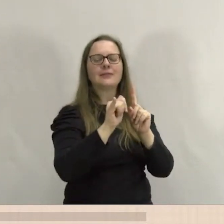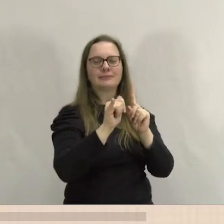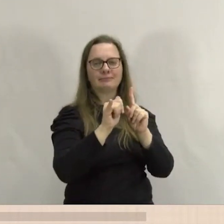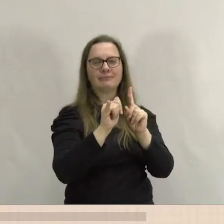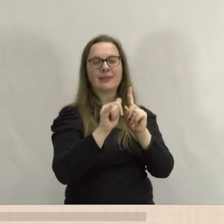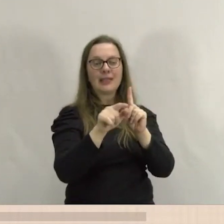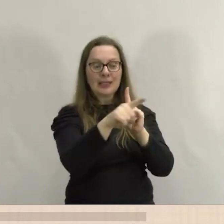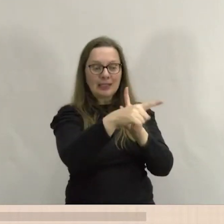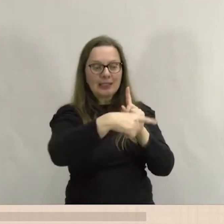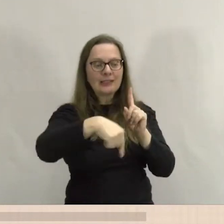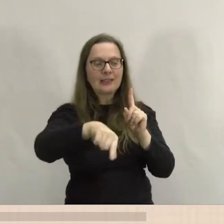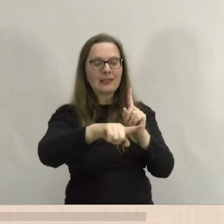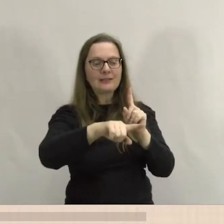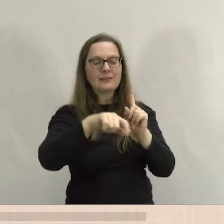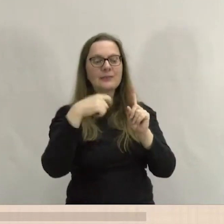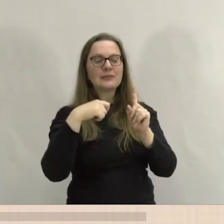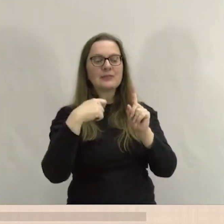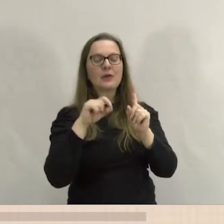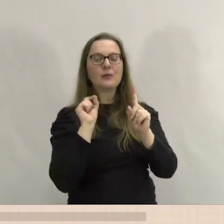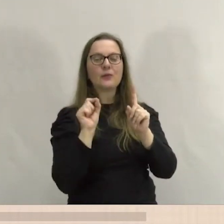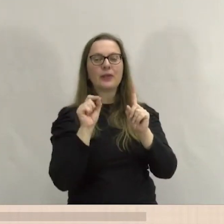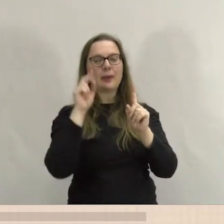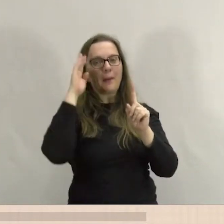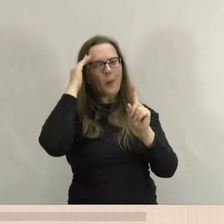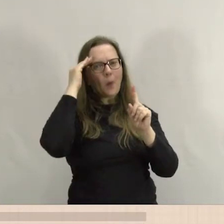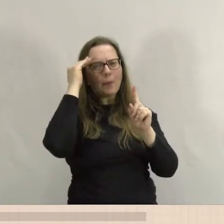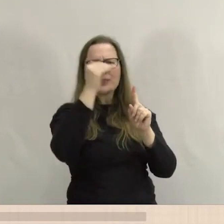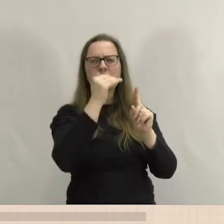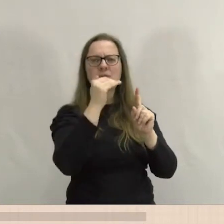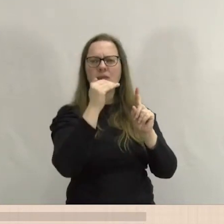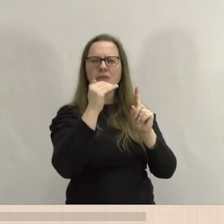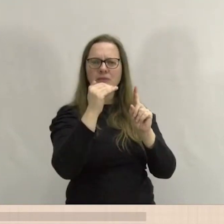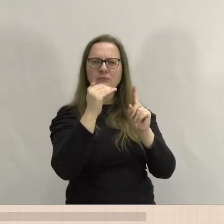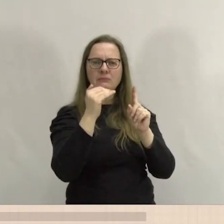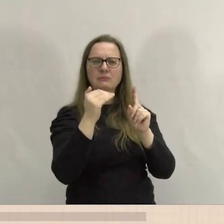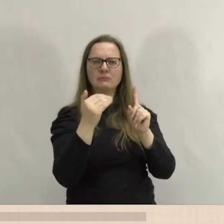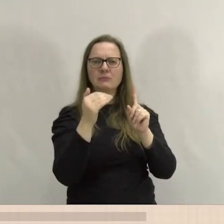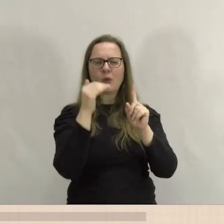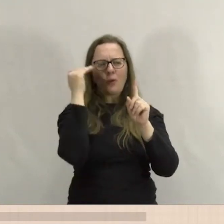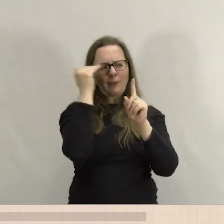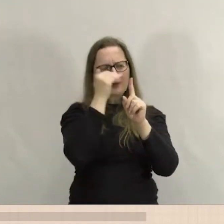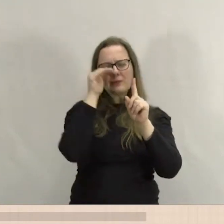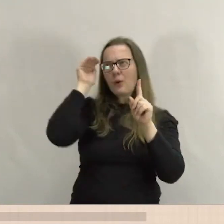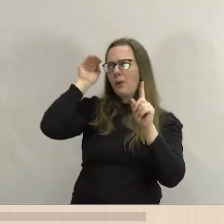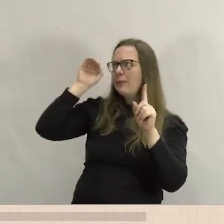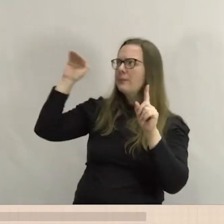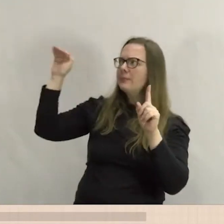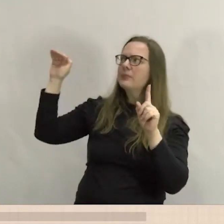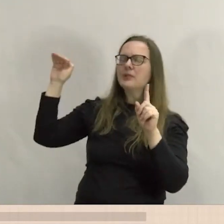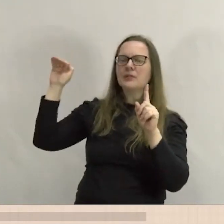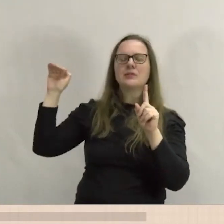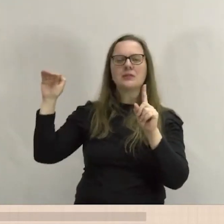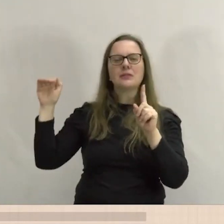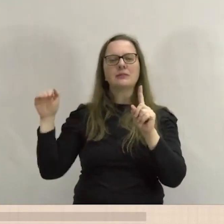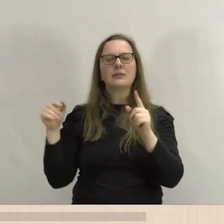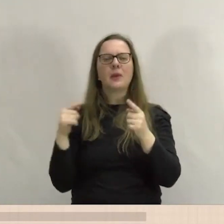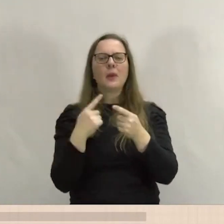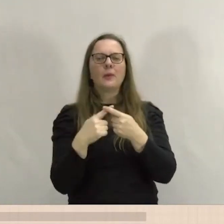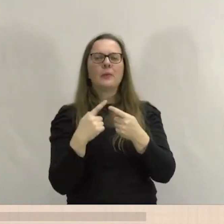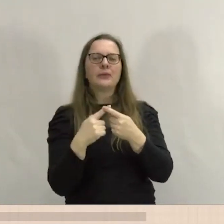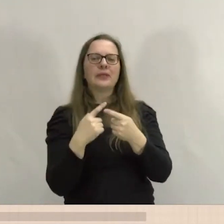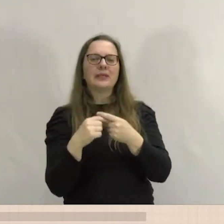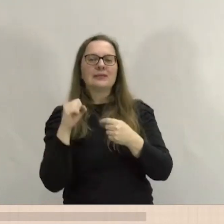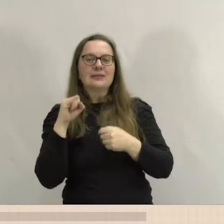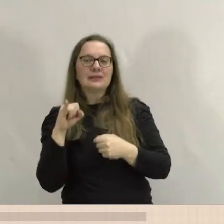terra, Deus tem um homem aqui na terra que deixa ele mandar com liberdade, que é totalmente um com ele.